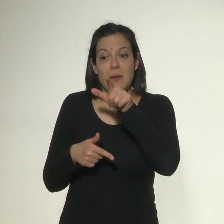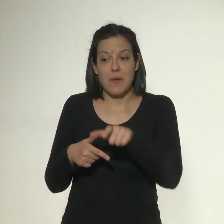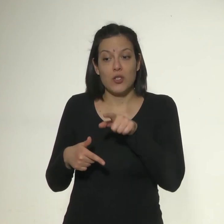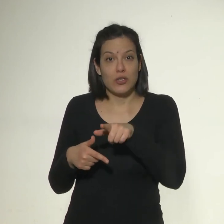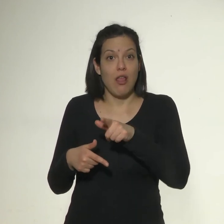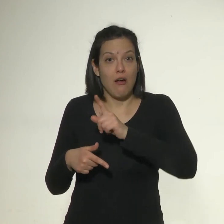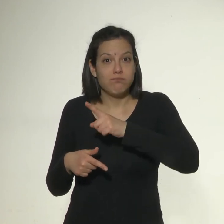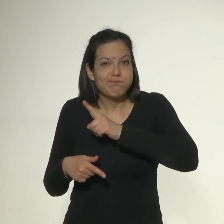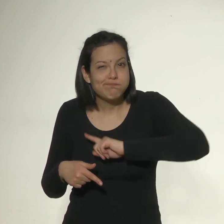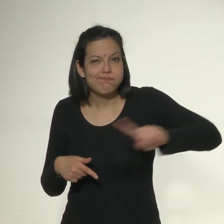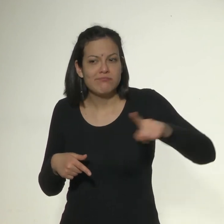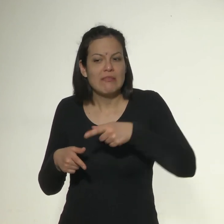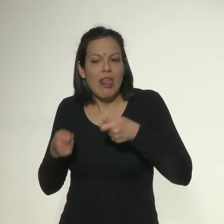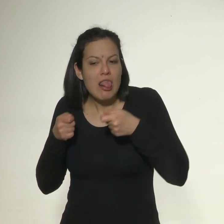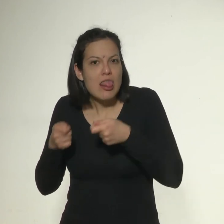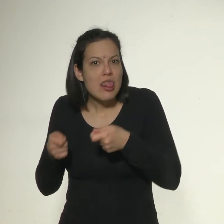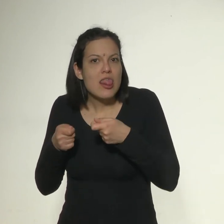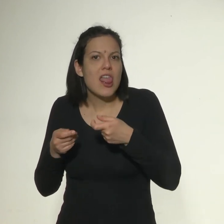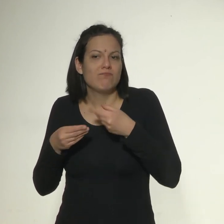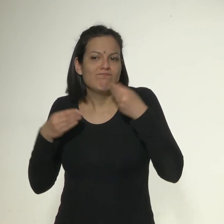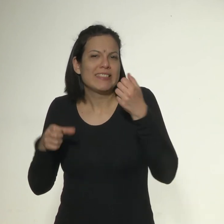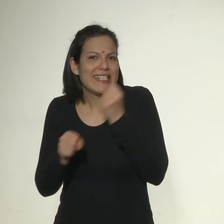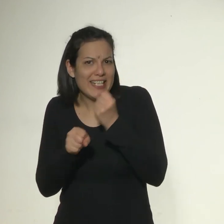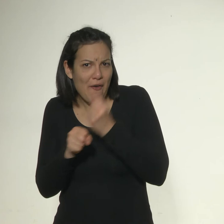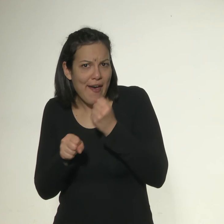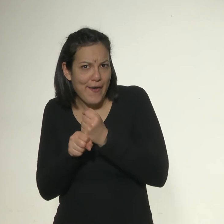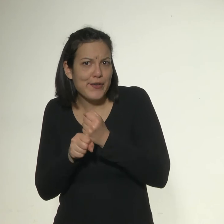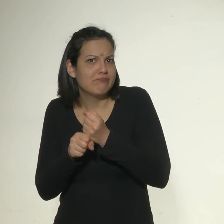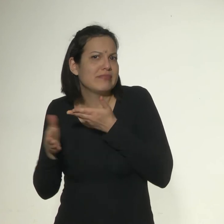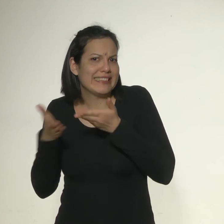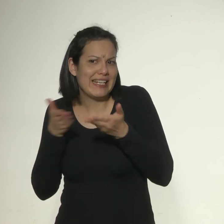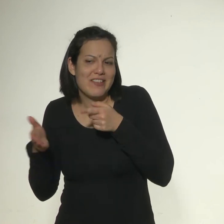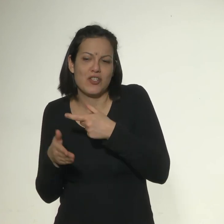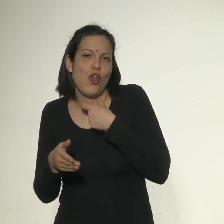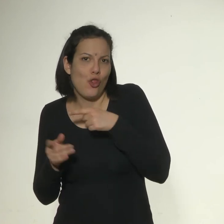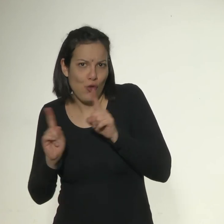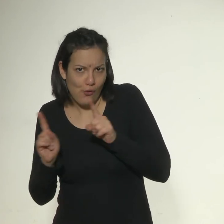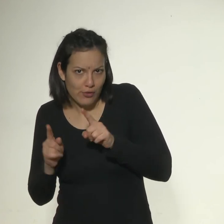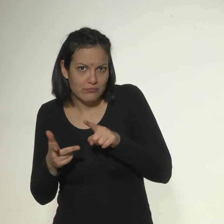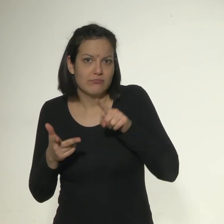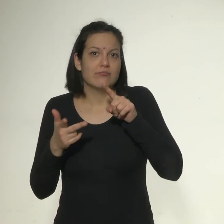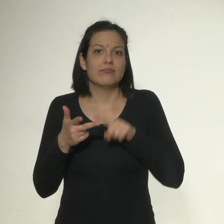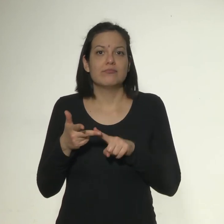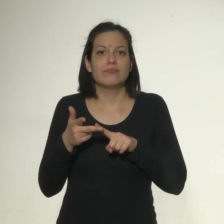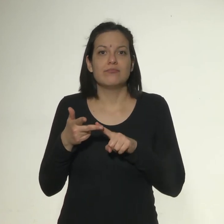a una persona a realizar trabajos o servicios forzados.